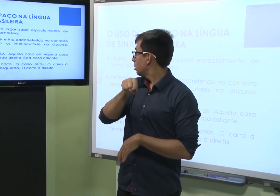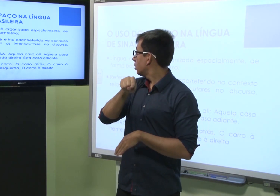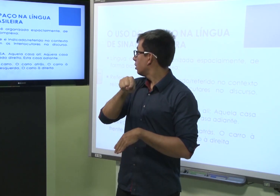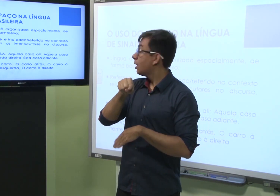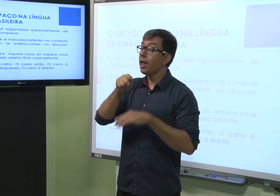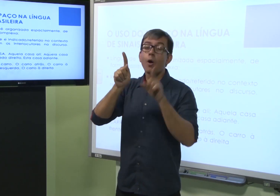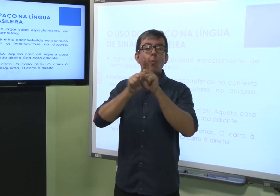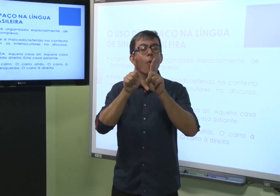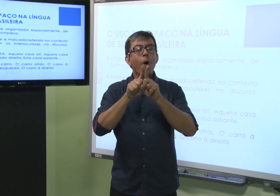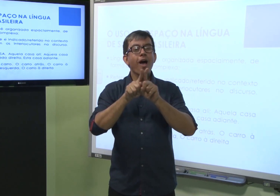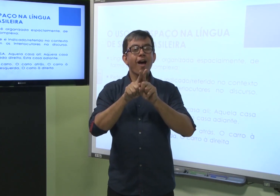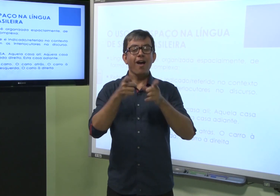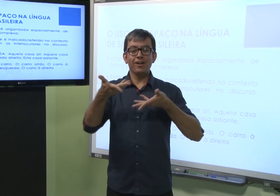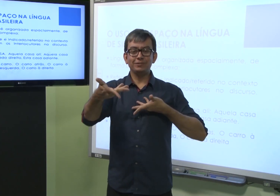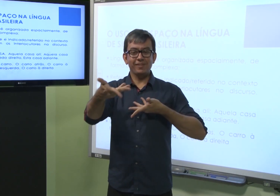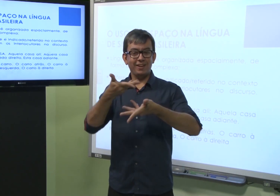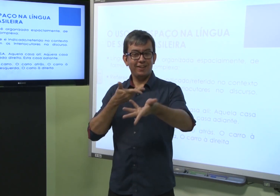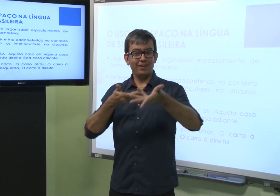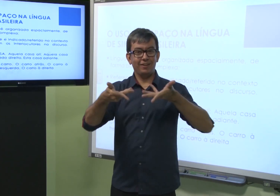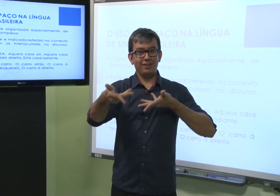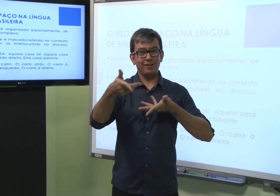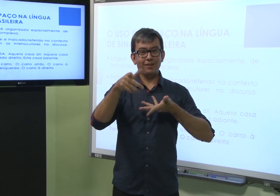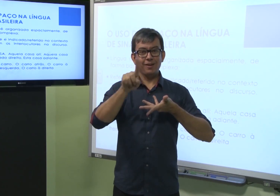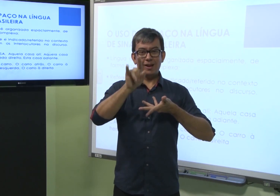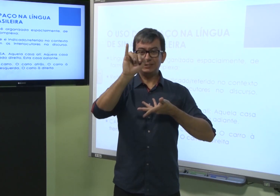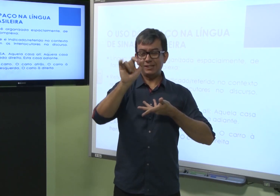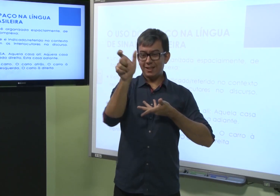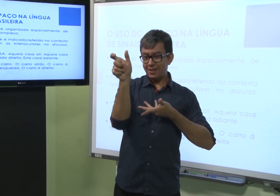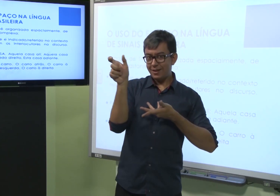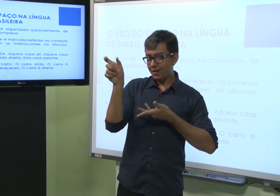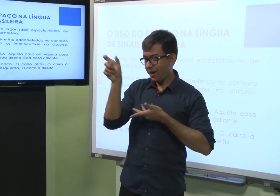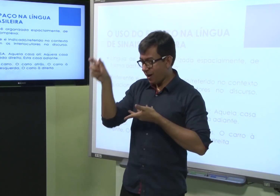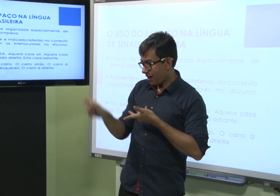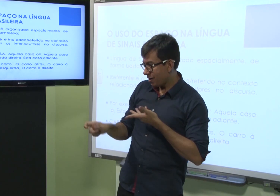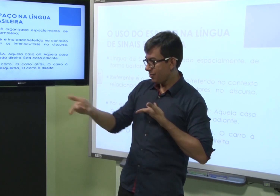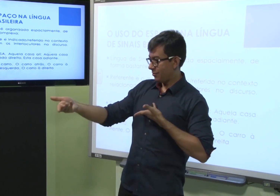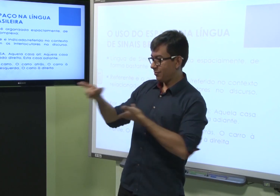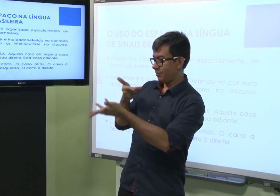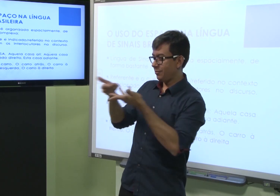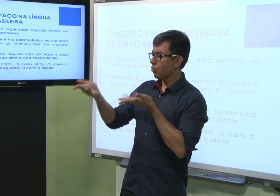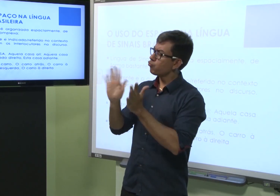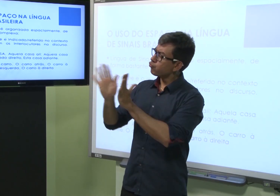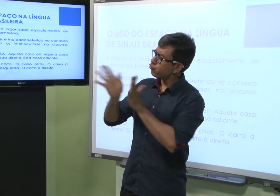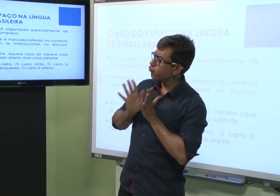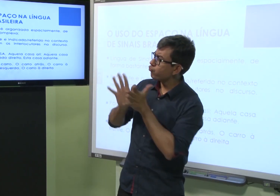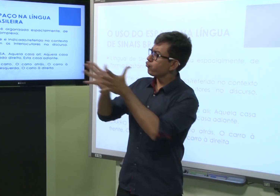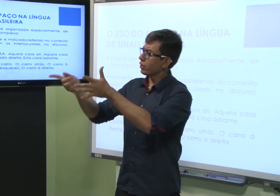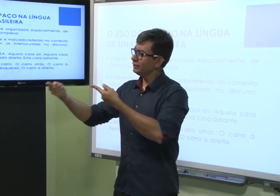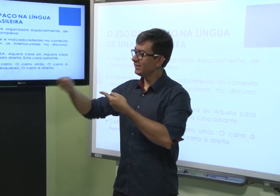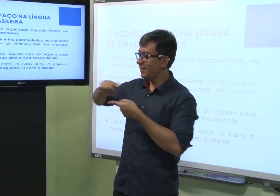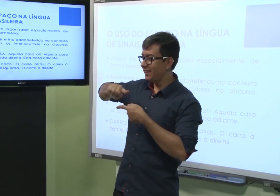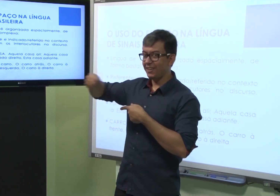relacionado nos interlocutores, nesses interlocutores com o meu discurso.